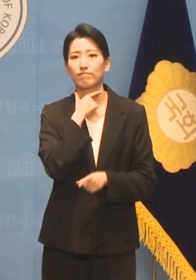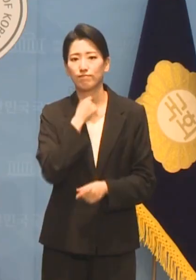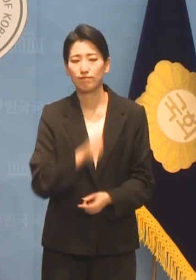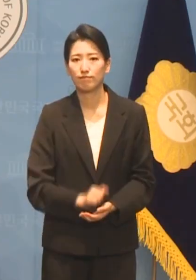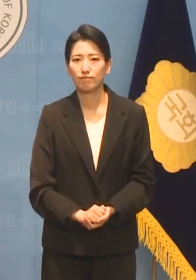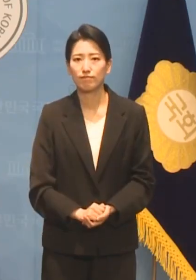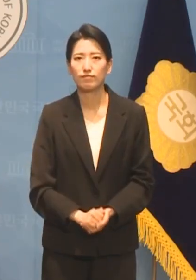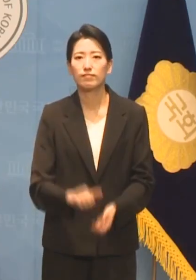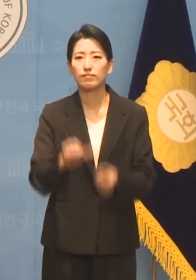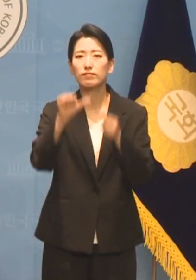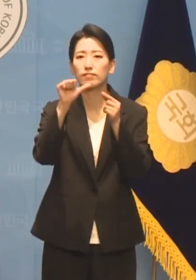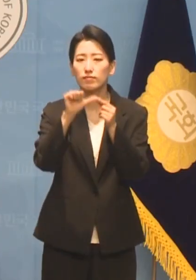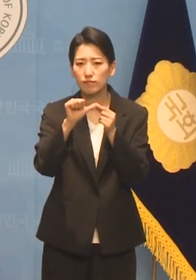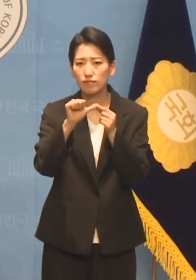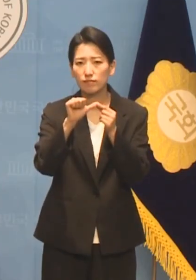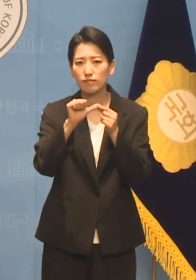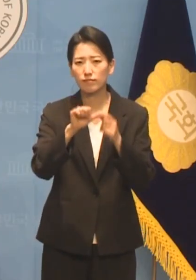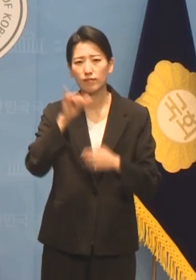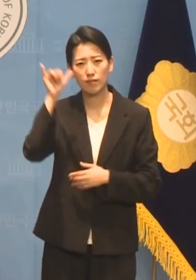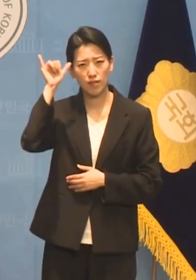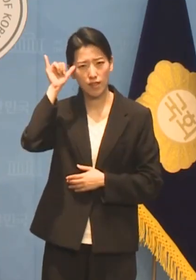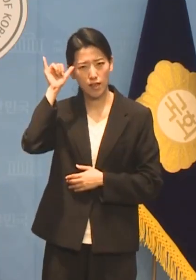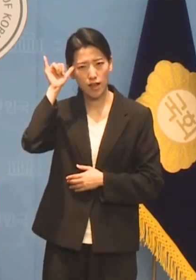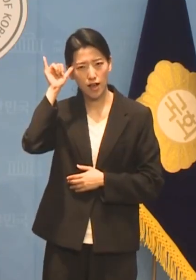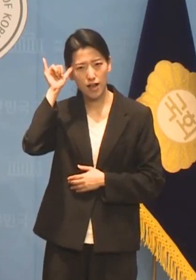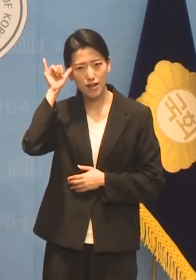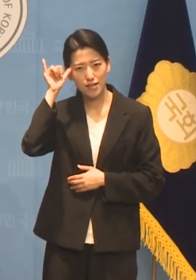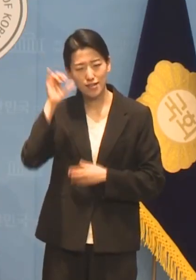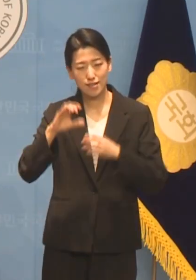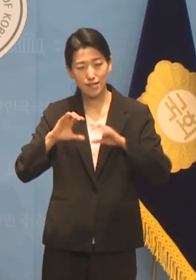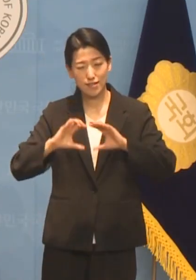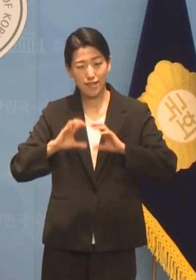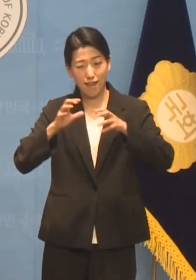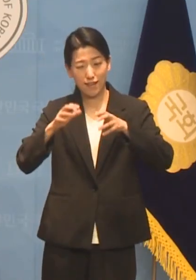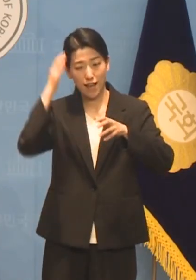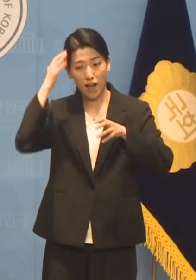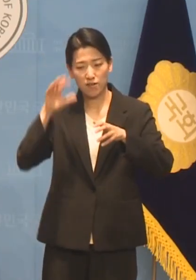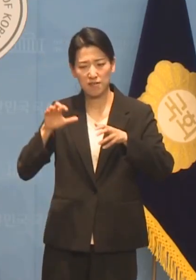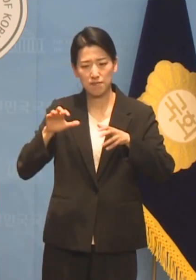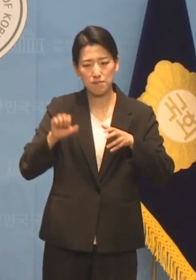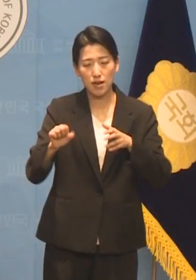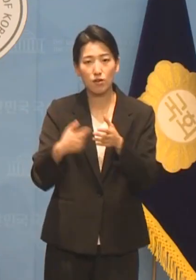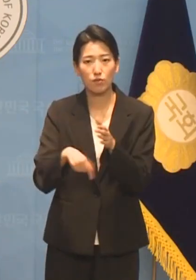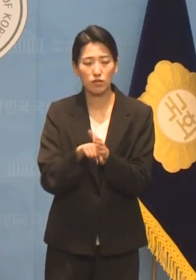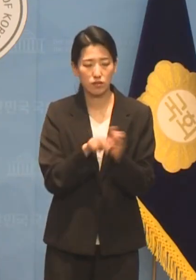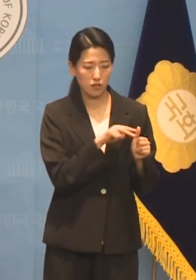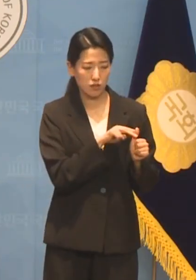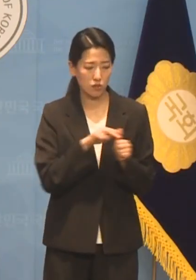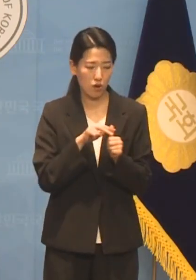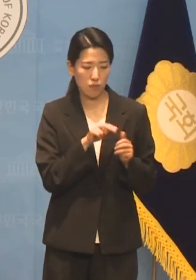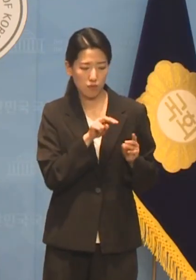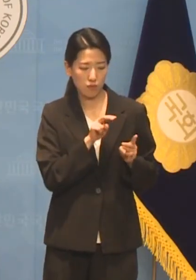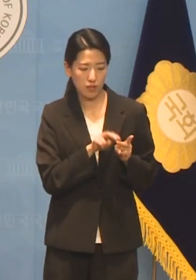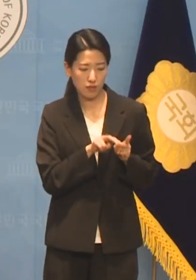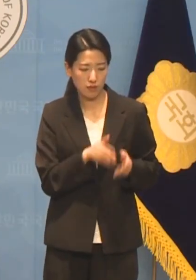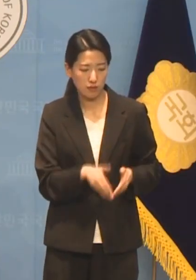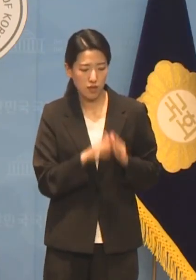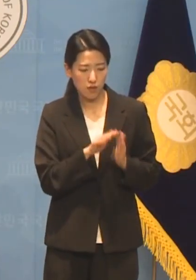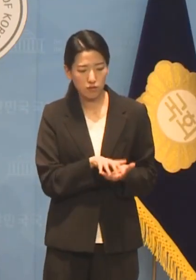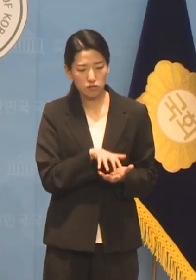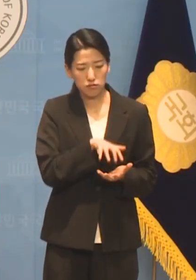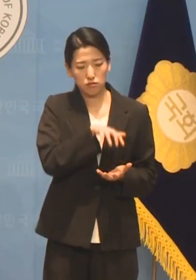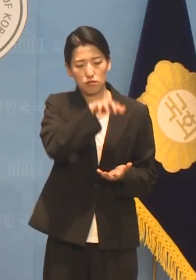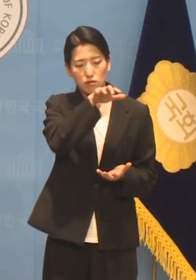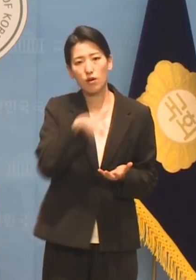다섯째, AI 주권을 지키는 데이터 전략을 수립하겠습니다. 데이터 활용을 극대화하되